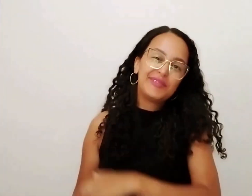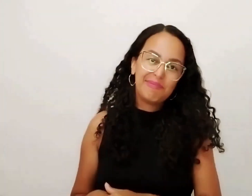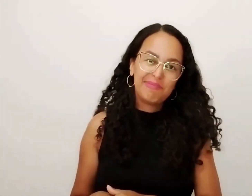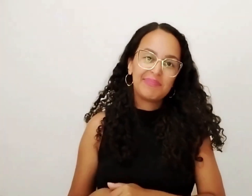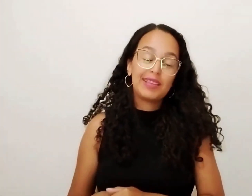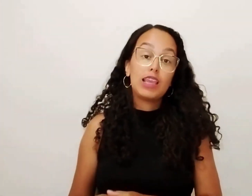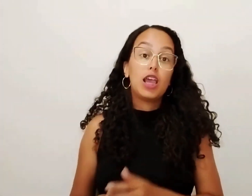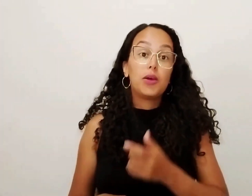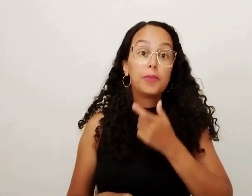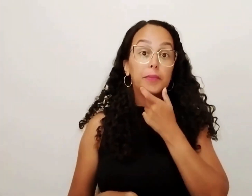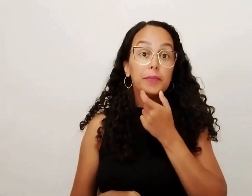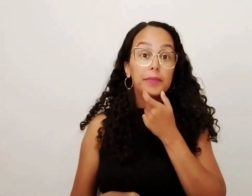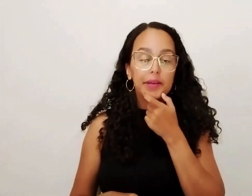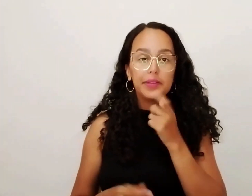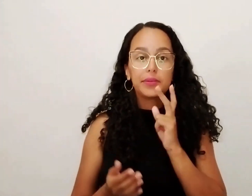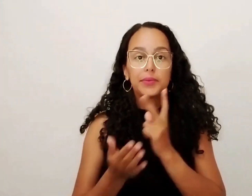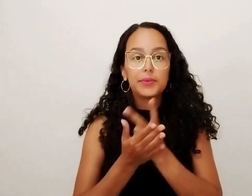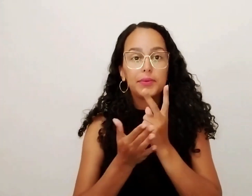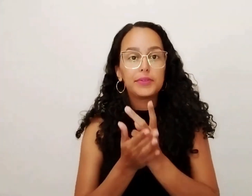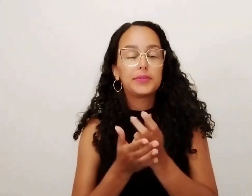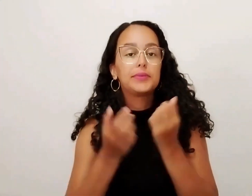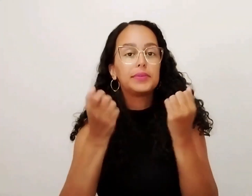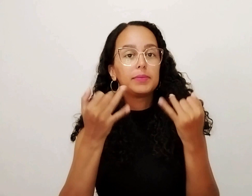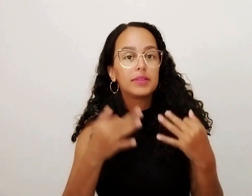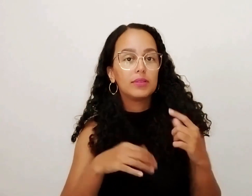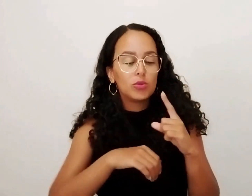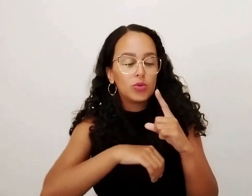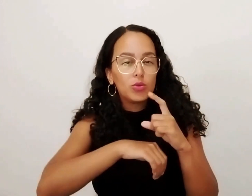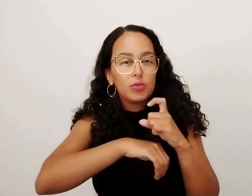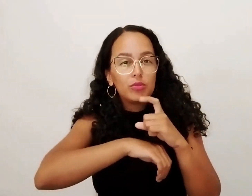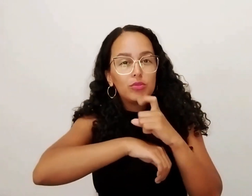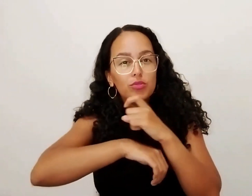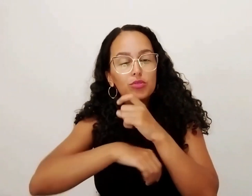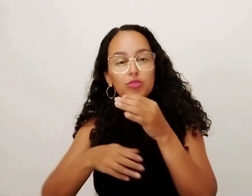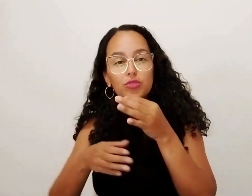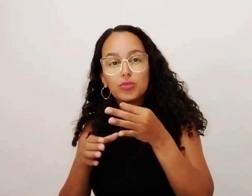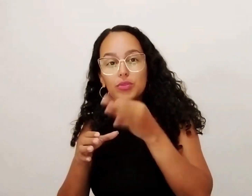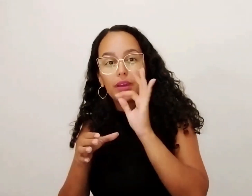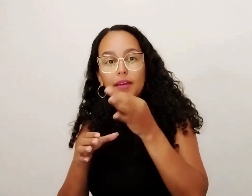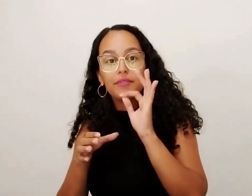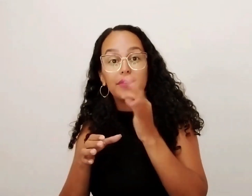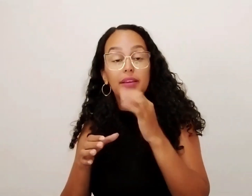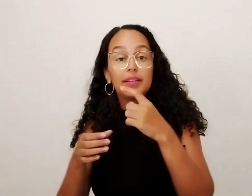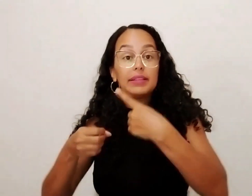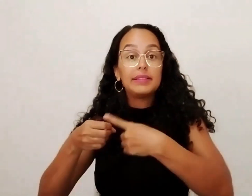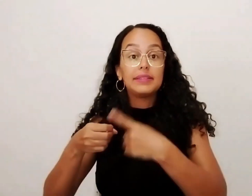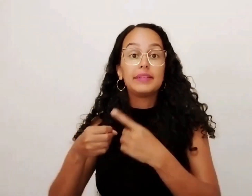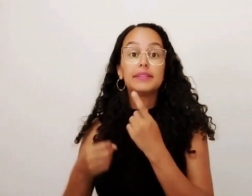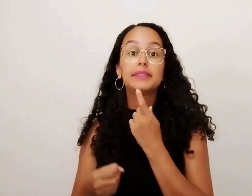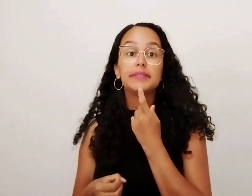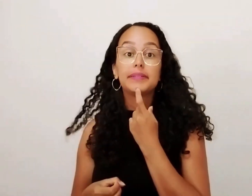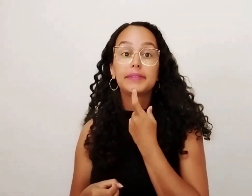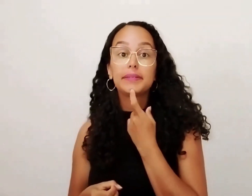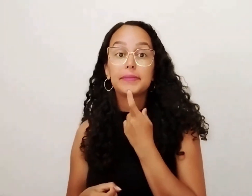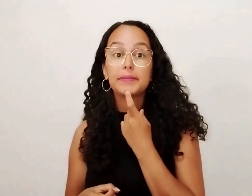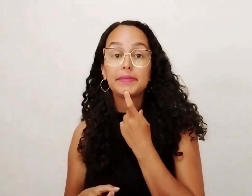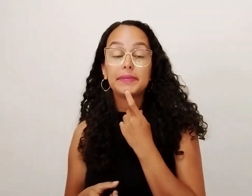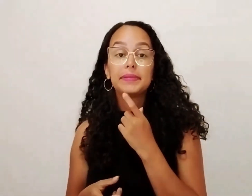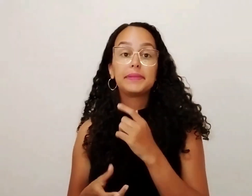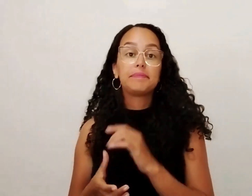A tarturana caiu por aí. A bola caiu no campo. E